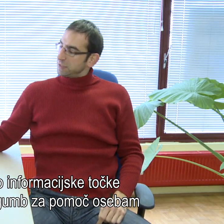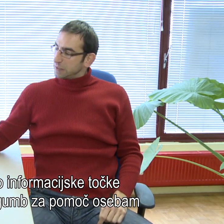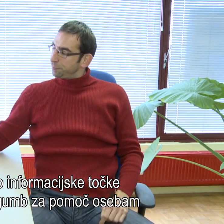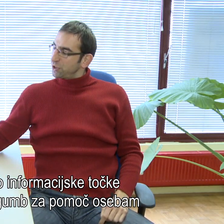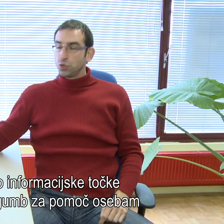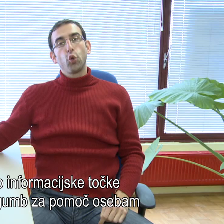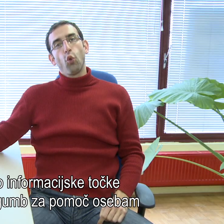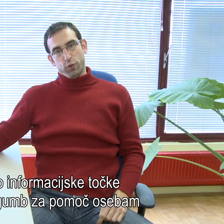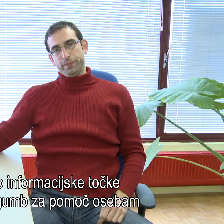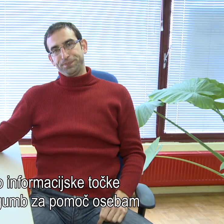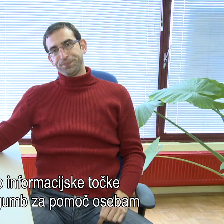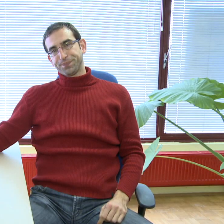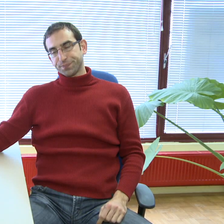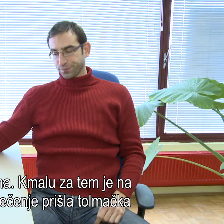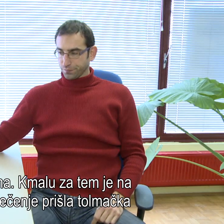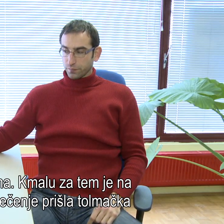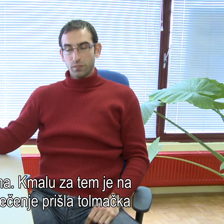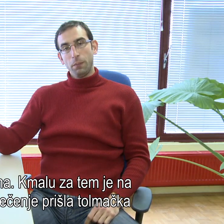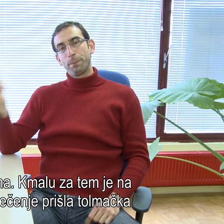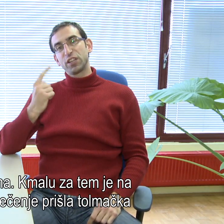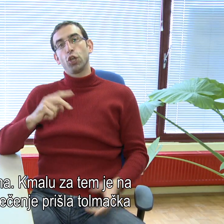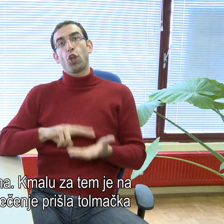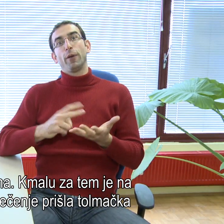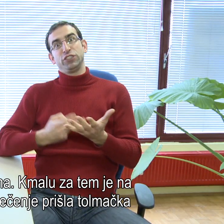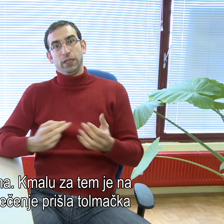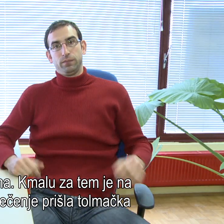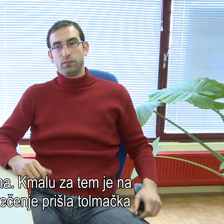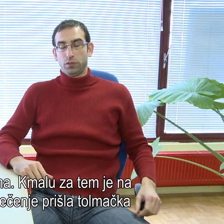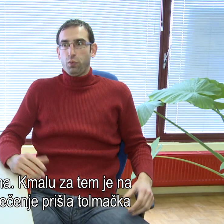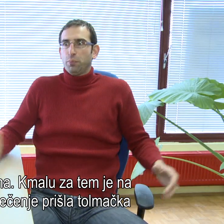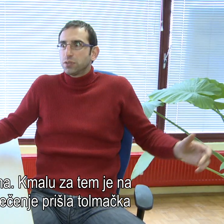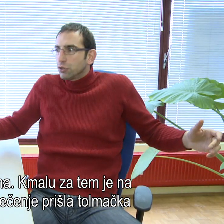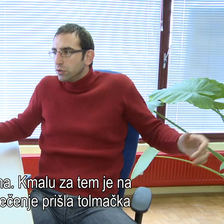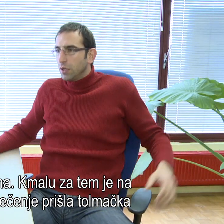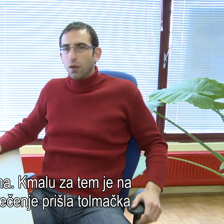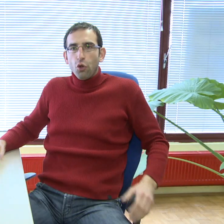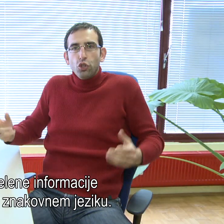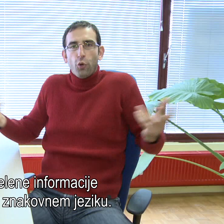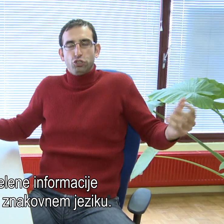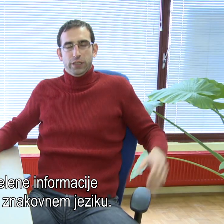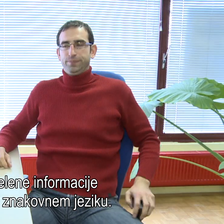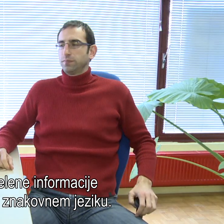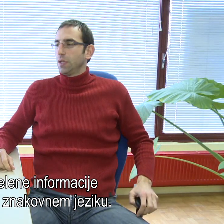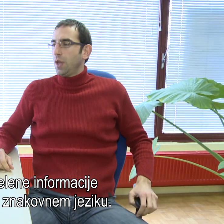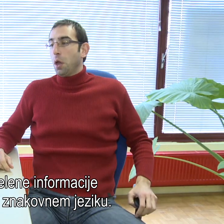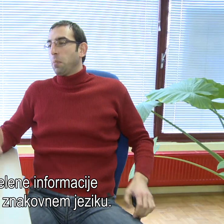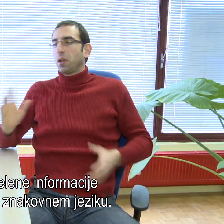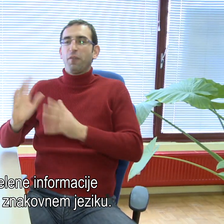se mi potrebujem v kup. A preto, Tromoži se, tak mu prosili, že pokud tam pokoža. Pak je, povete,